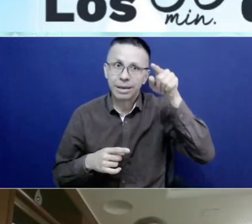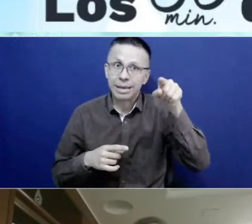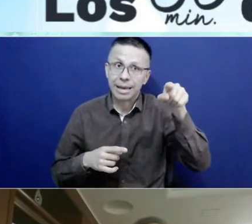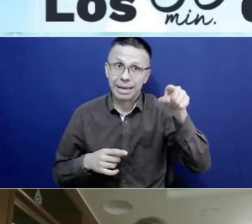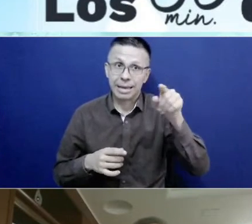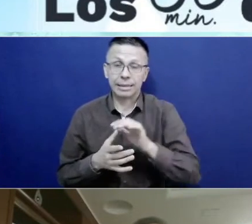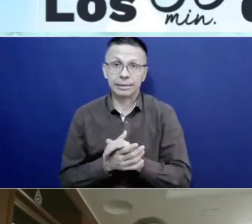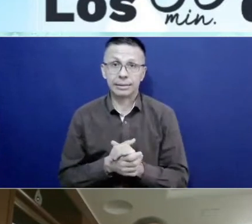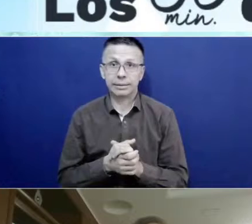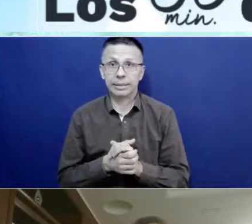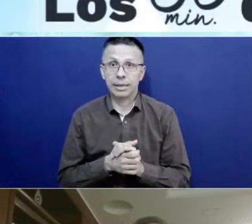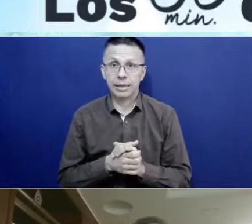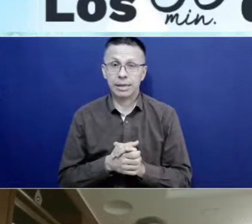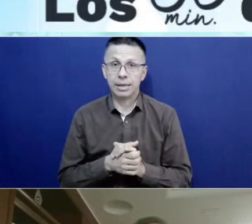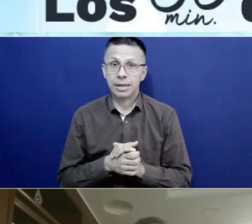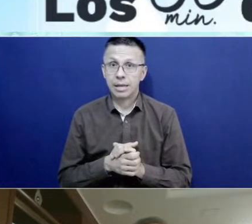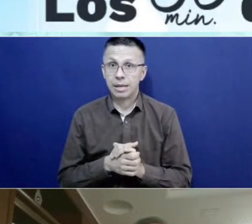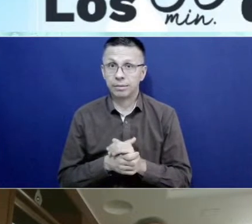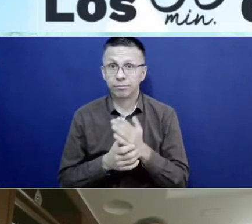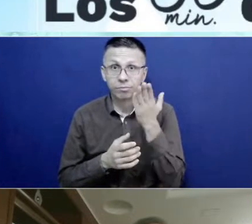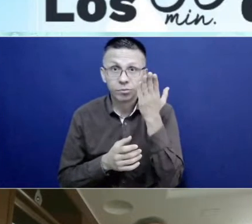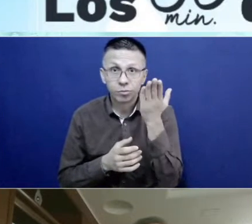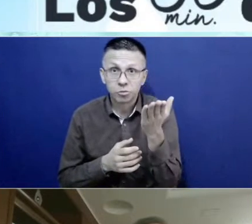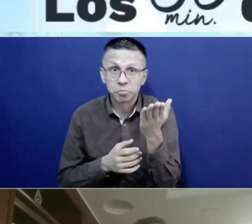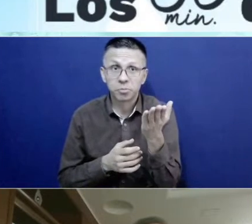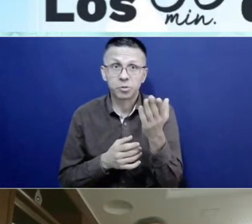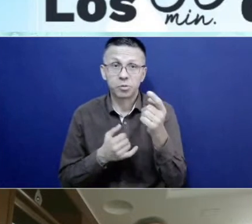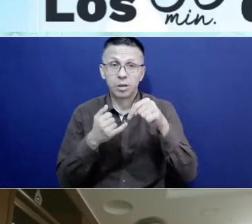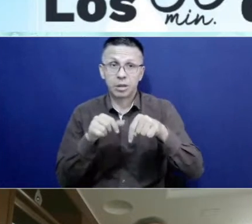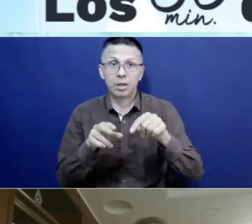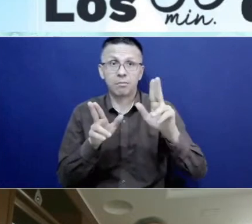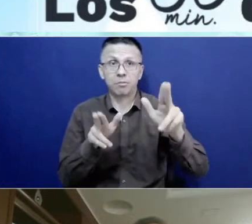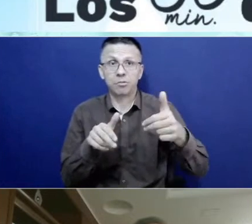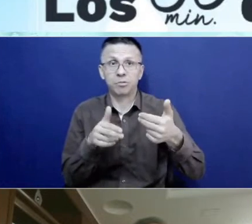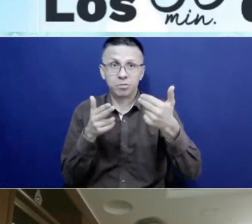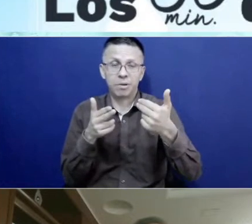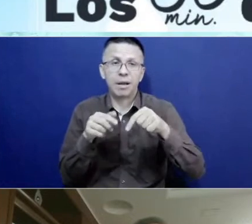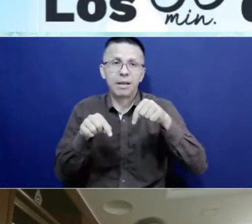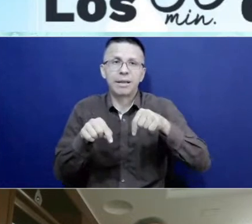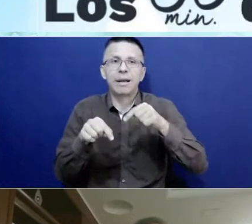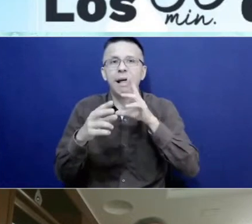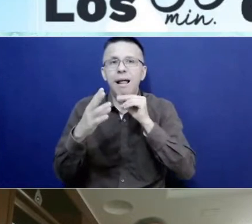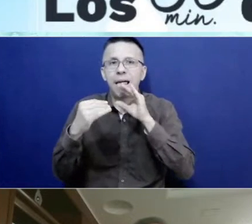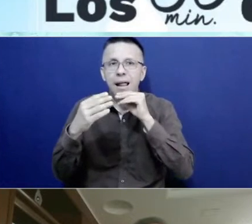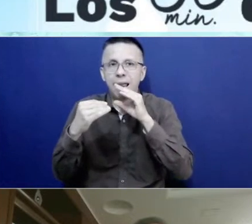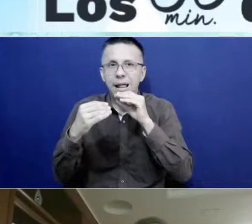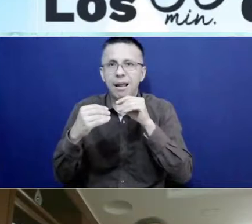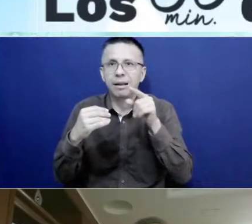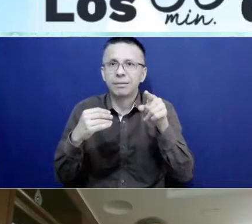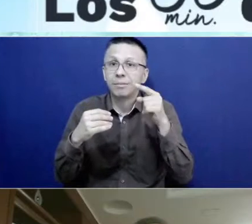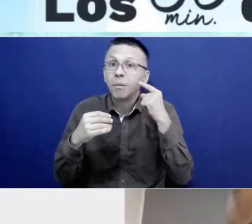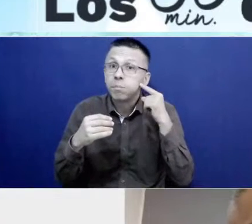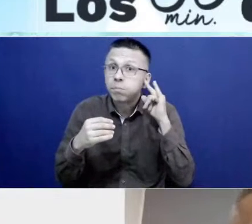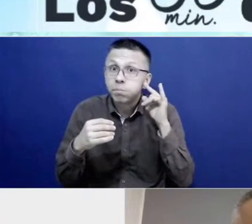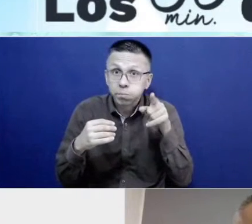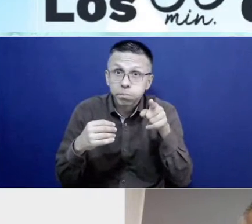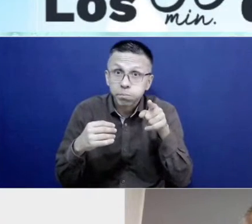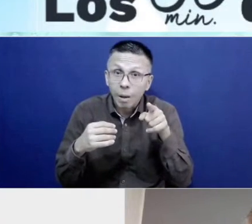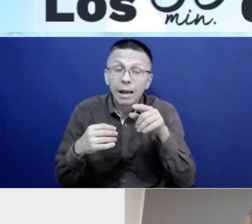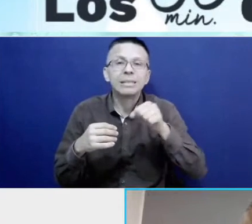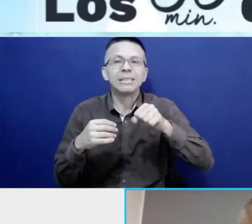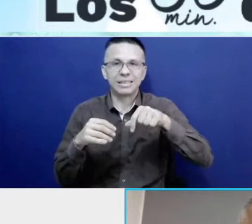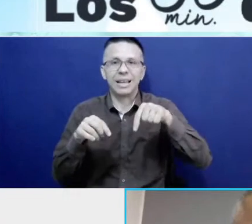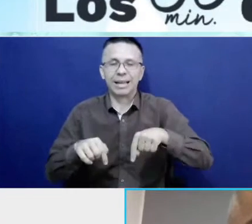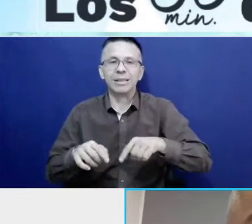vamos a pedirle a Walter que se nos una a esta charla. Doctor Walter, ¿lo tenemos por aquí? Sí. Sí, aquí